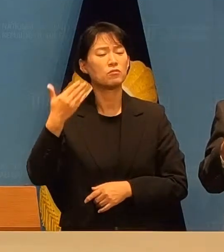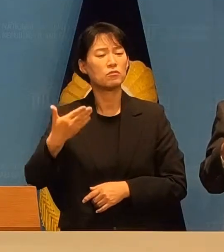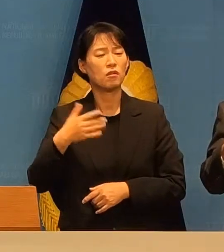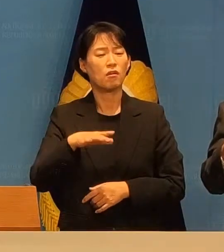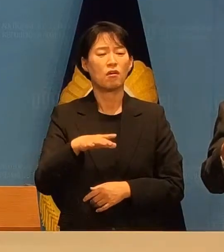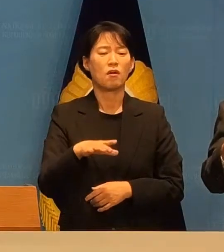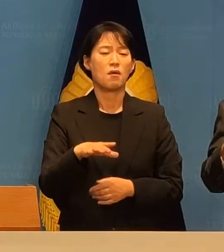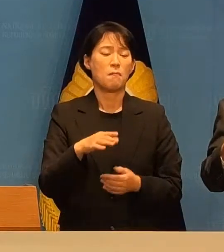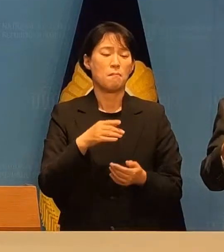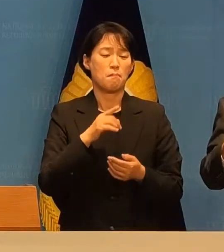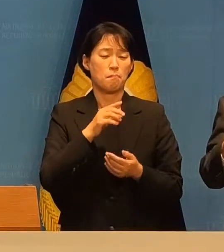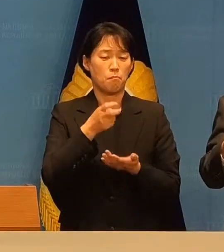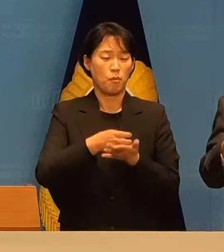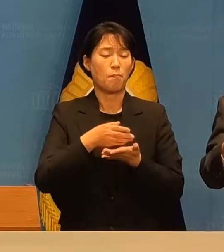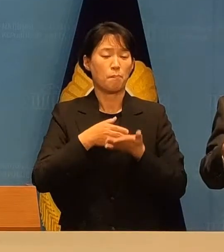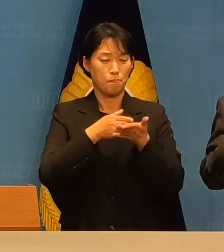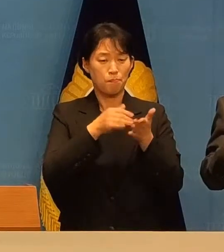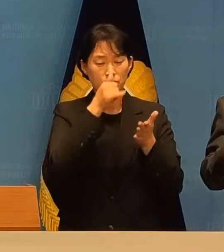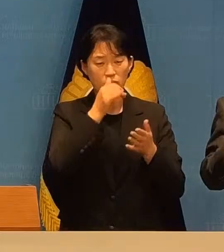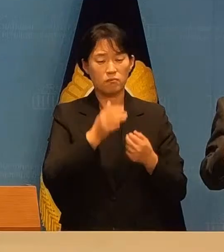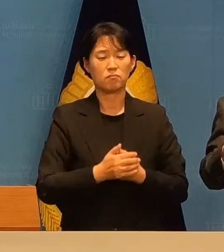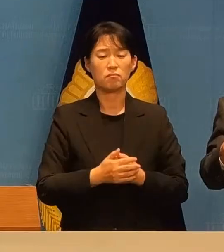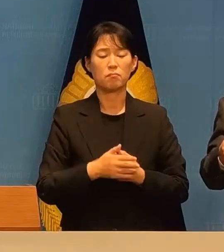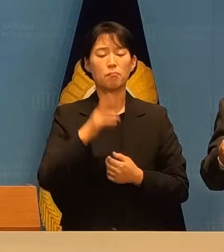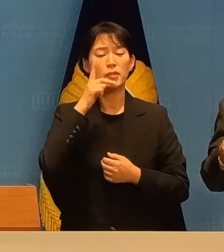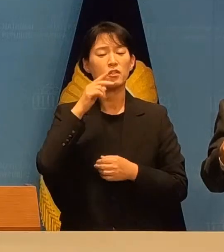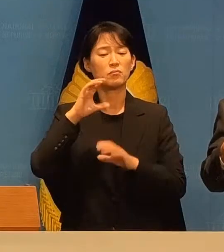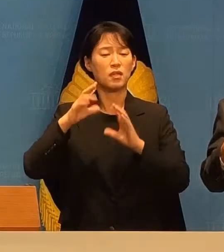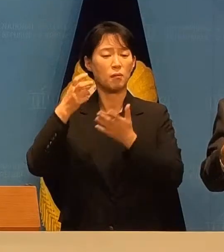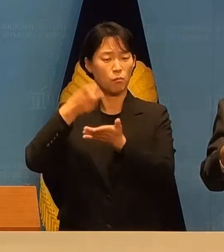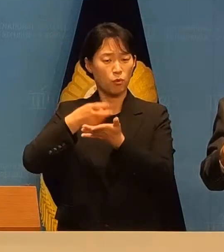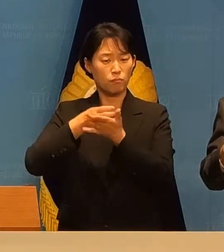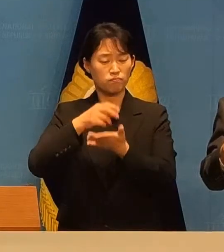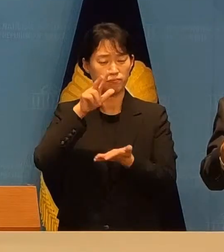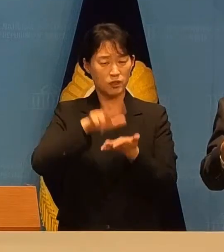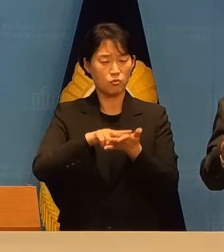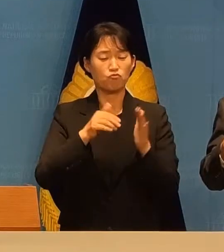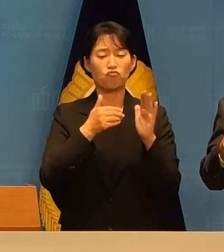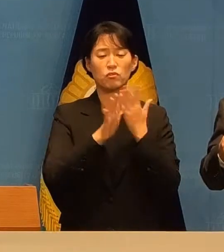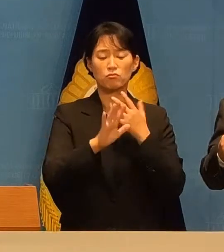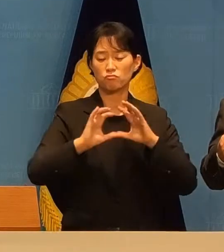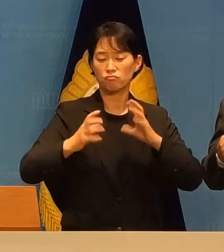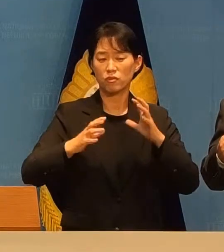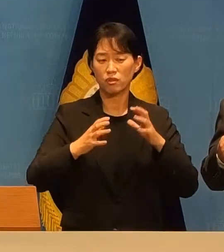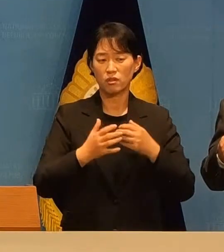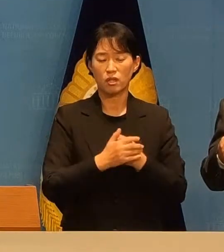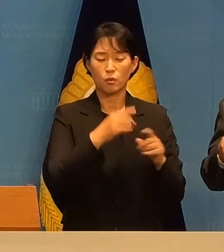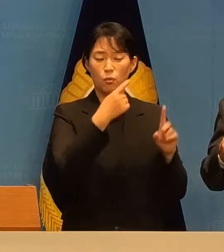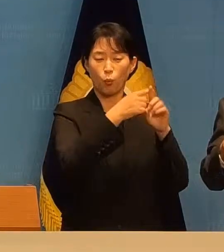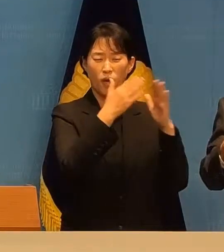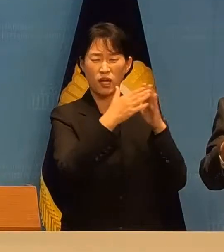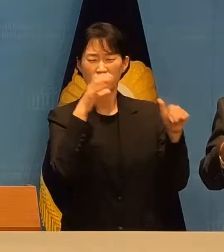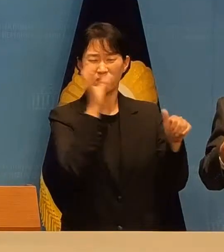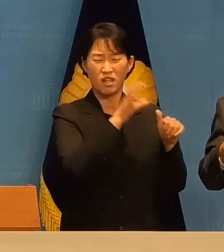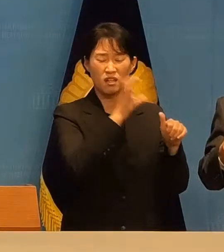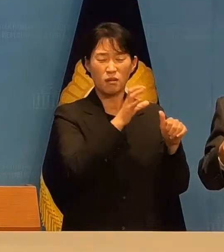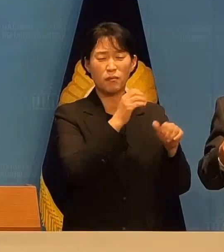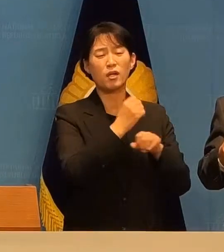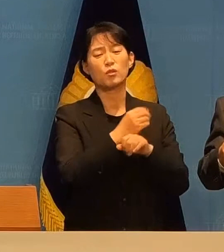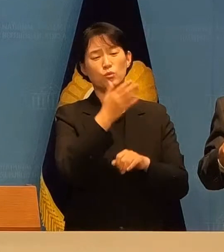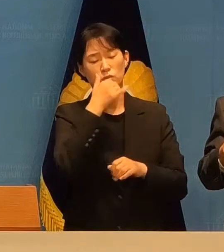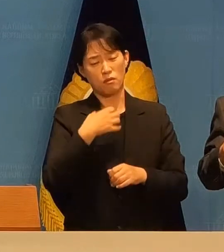1789년에 발효되었습니다. 미국 헌법이 제정된 뒤에도 국가가 교회를 탄압할 수